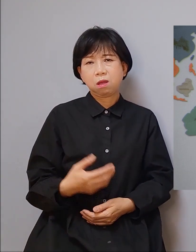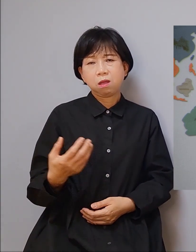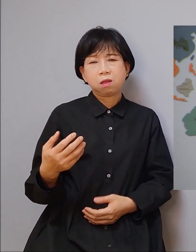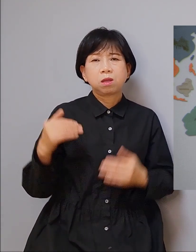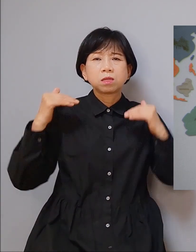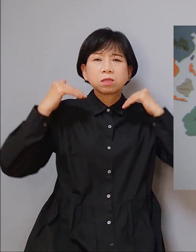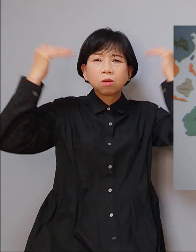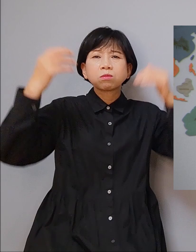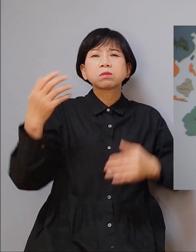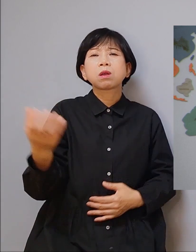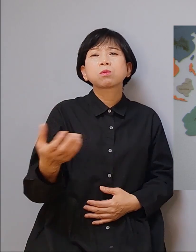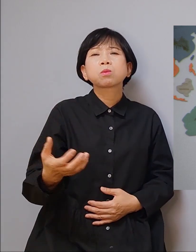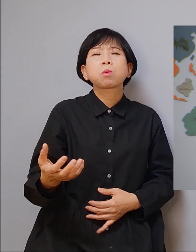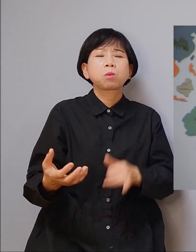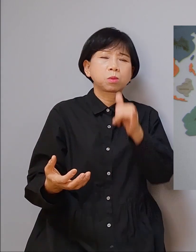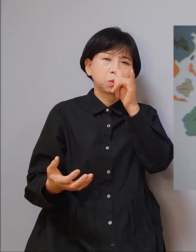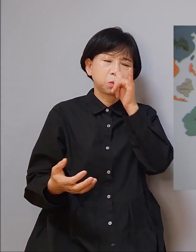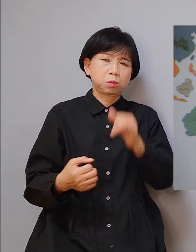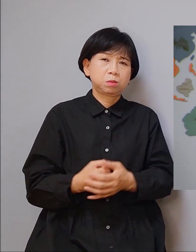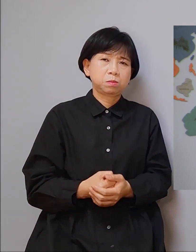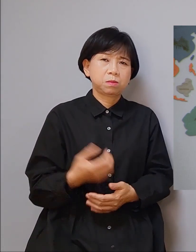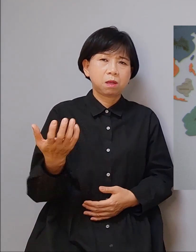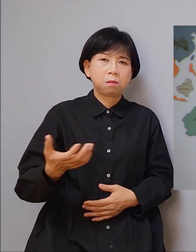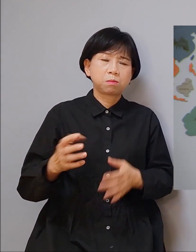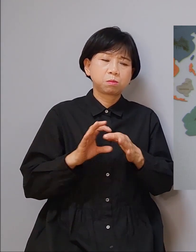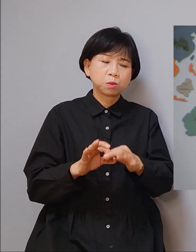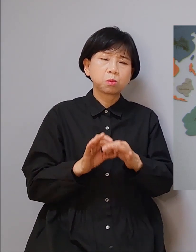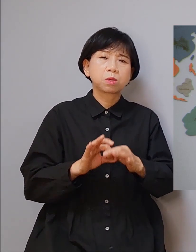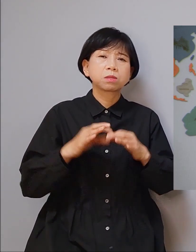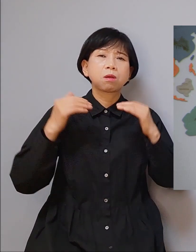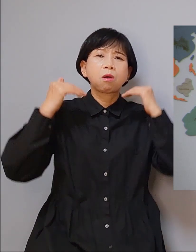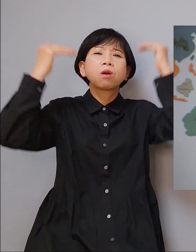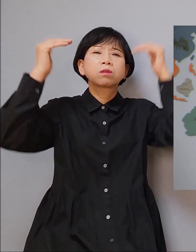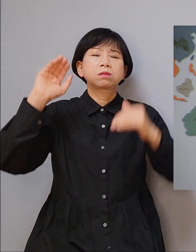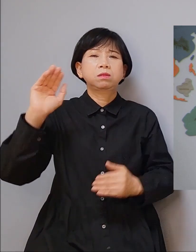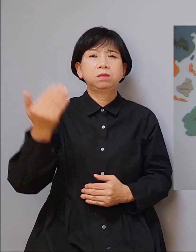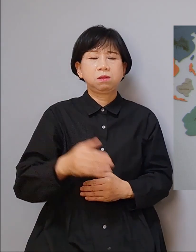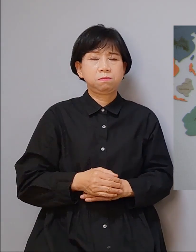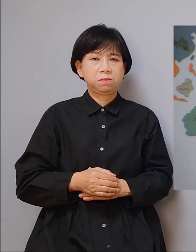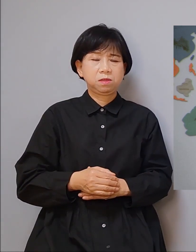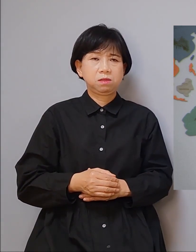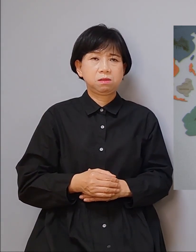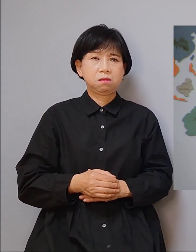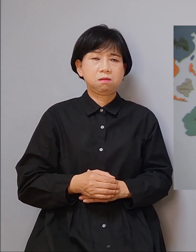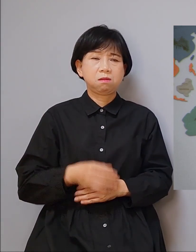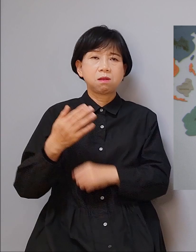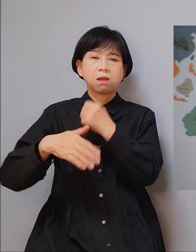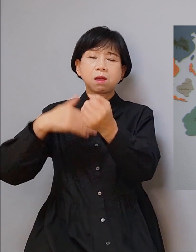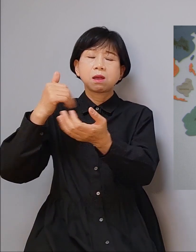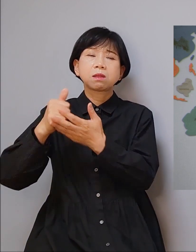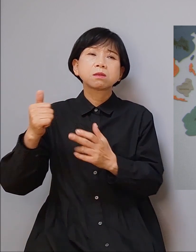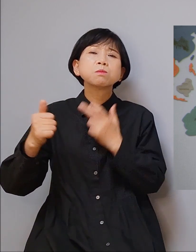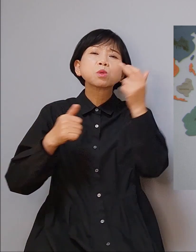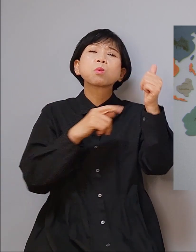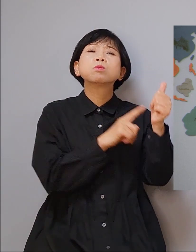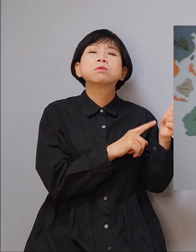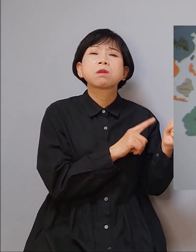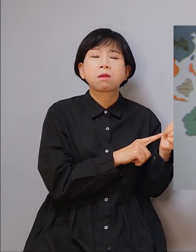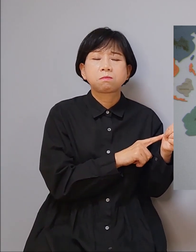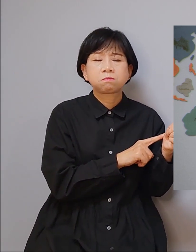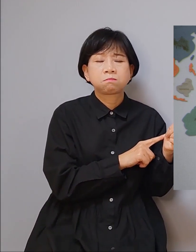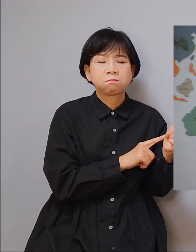시간들을 지나서 어른이 되어가는 거예요. 하나님은 요셉을 애굽의 2인자로 만들기 위해 처음에는 시련을